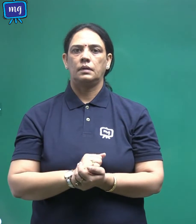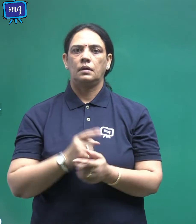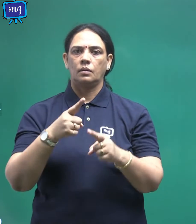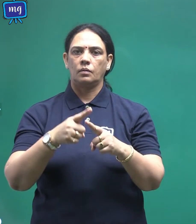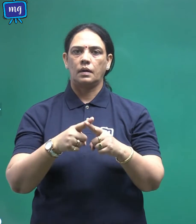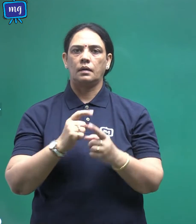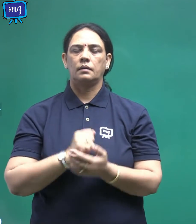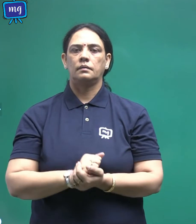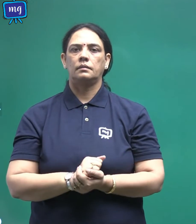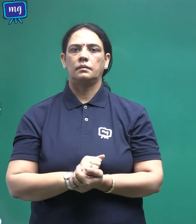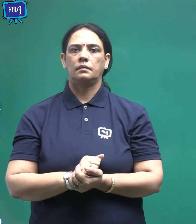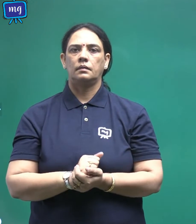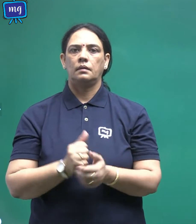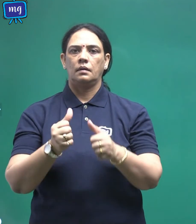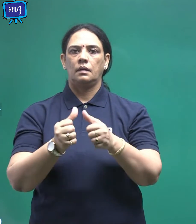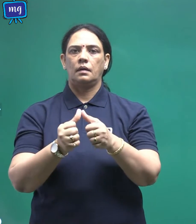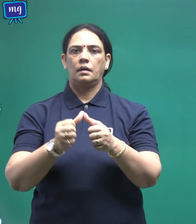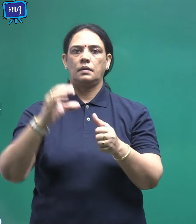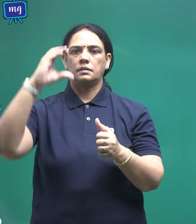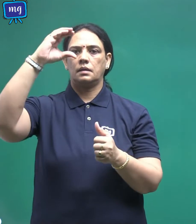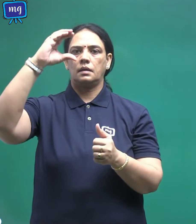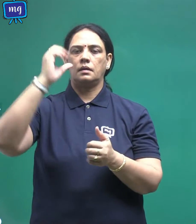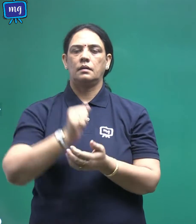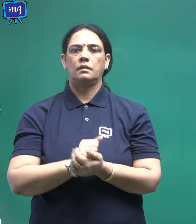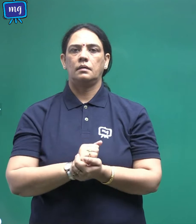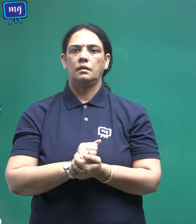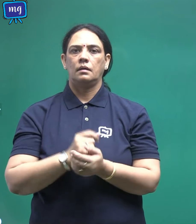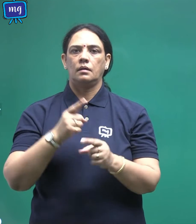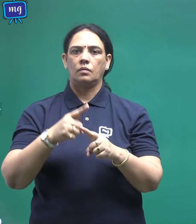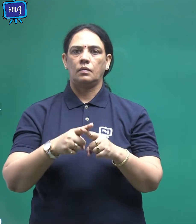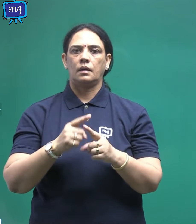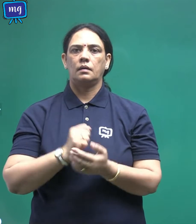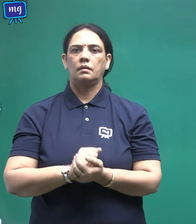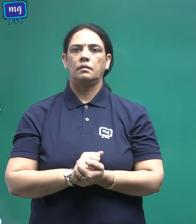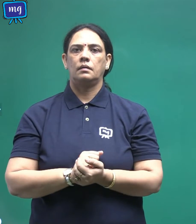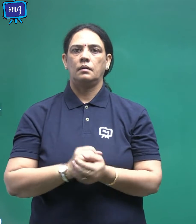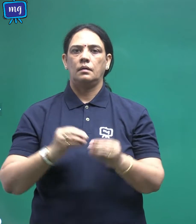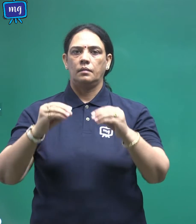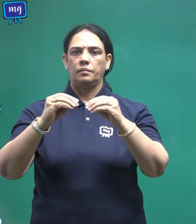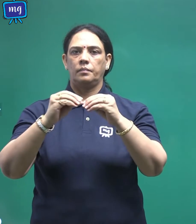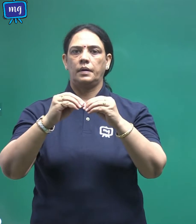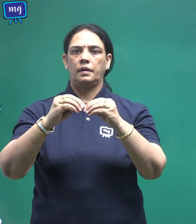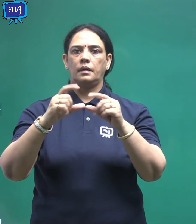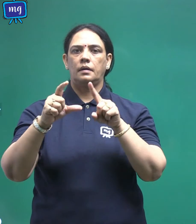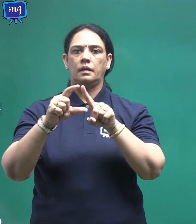गुणा AC गुणा BD